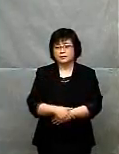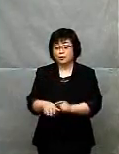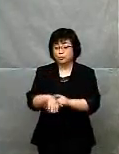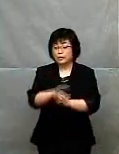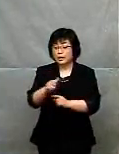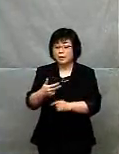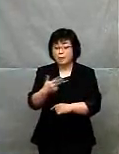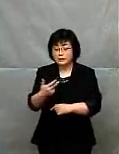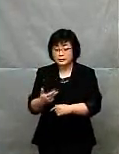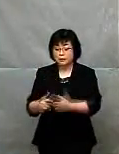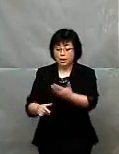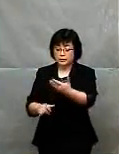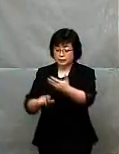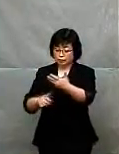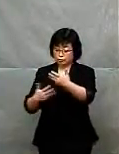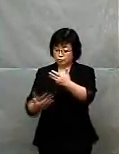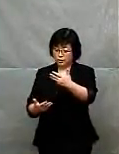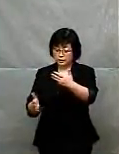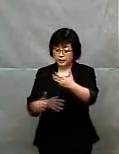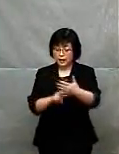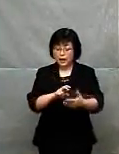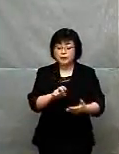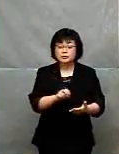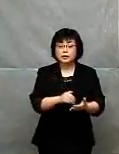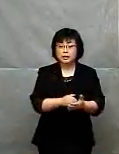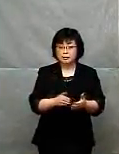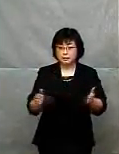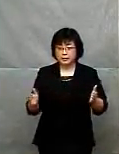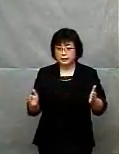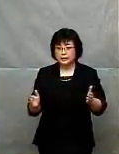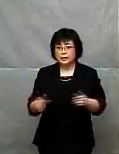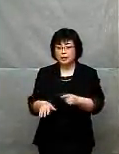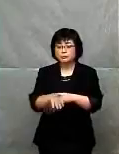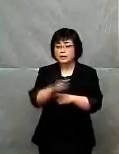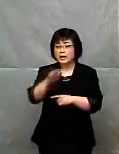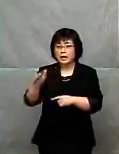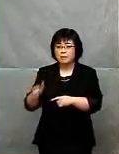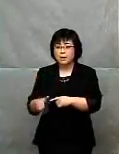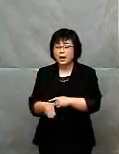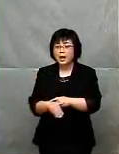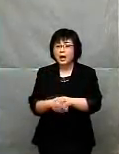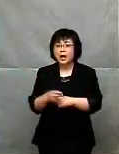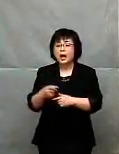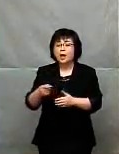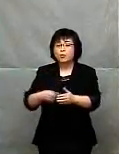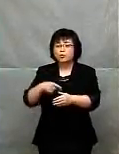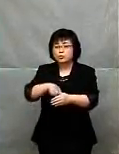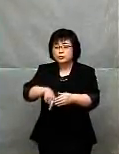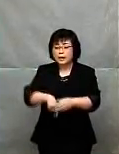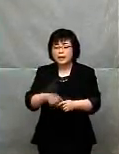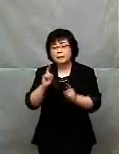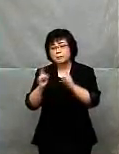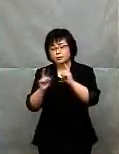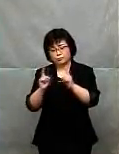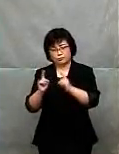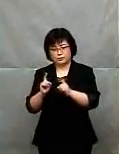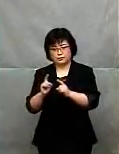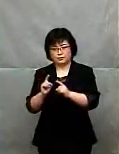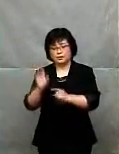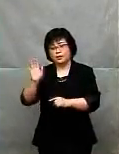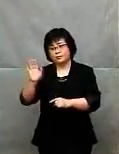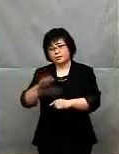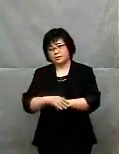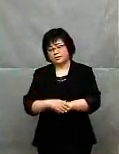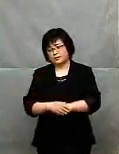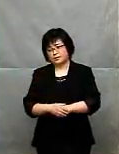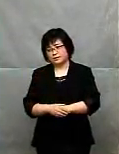では8月18日から20日に、村山特内祭りが行われ、軽快な